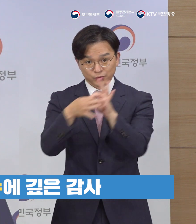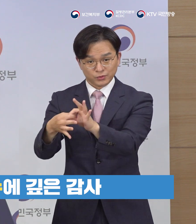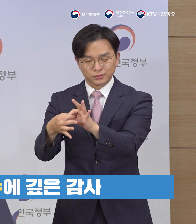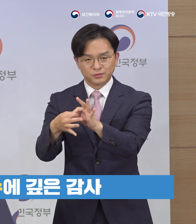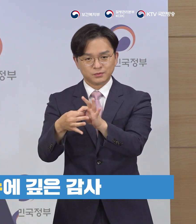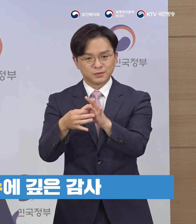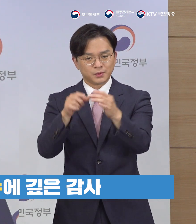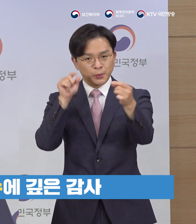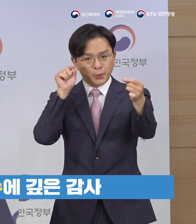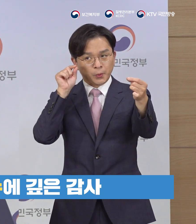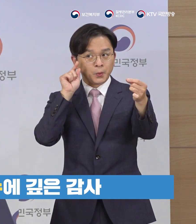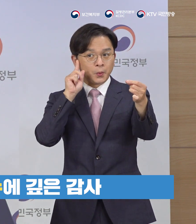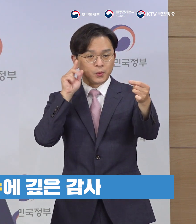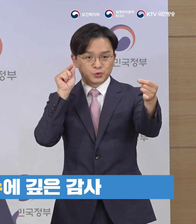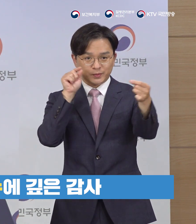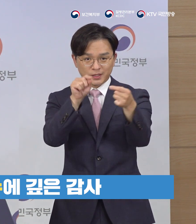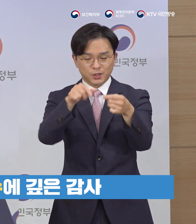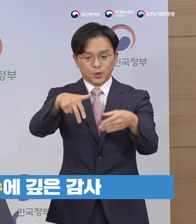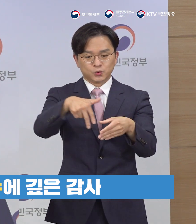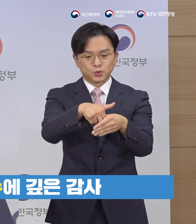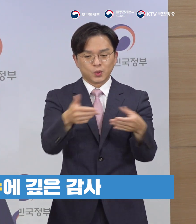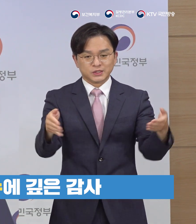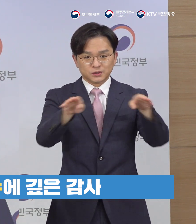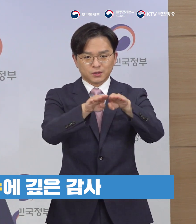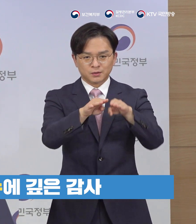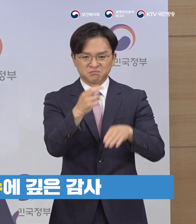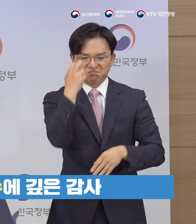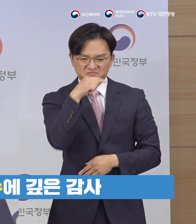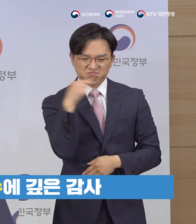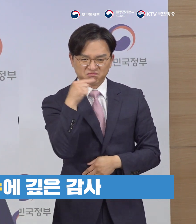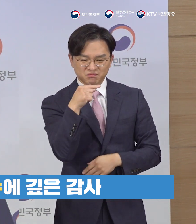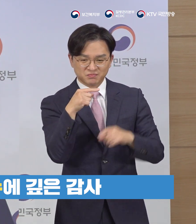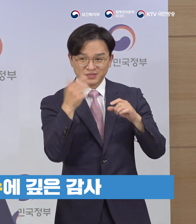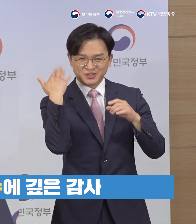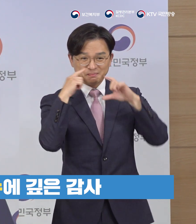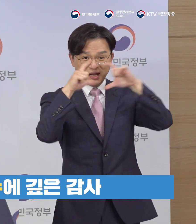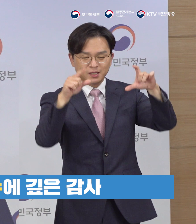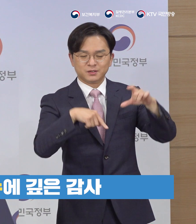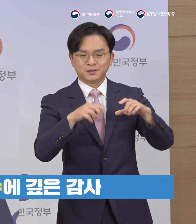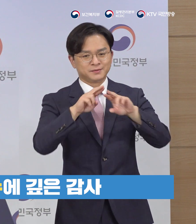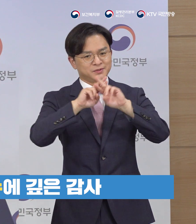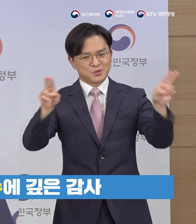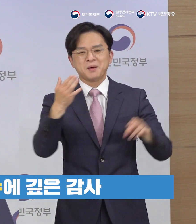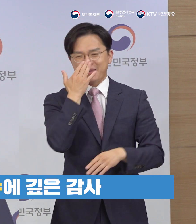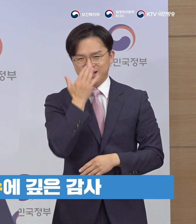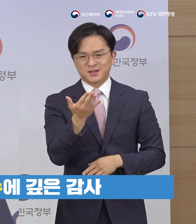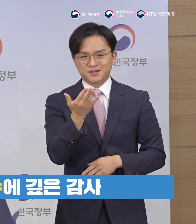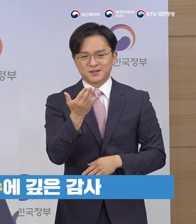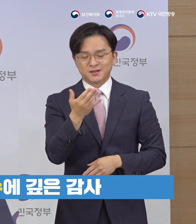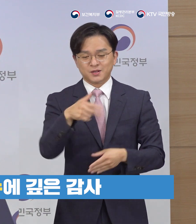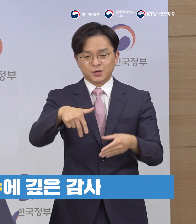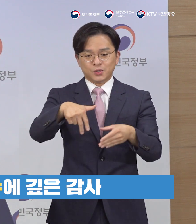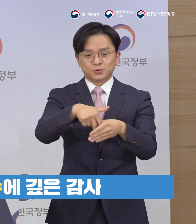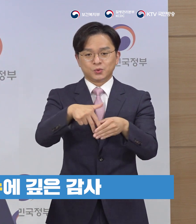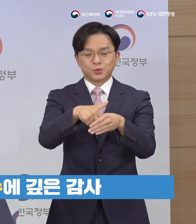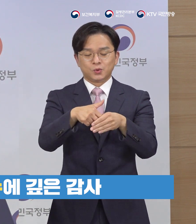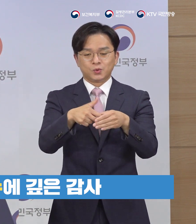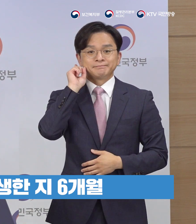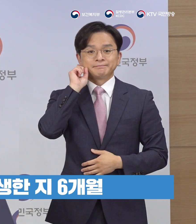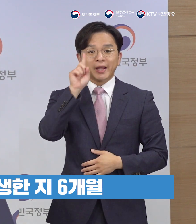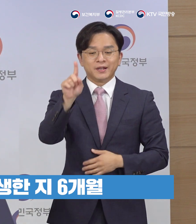지금처럼 위험도가 낮은 상태가 유지된다면 교회에 대한 행정 조치를 조만간 해제할 수 있으리라